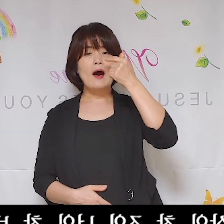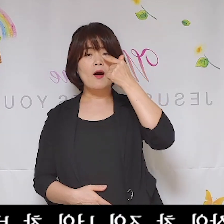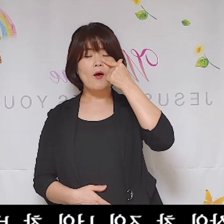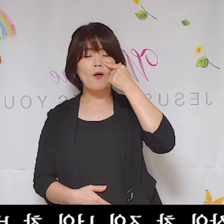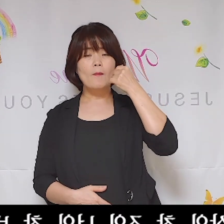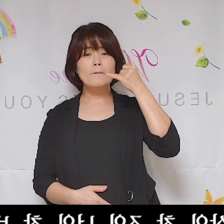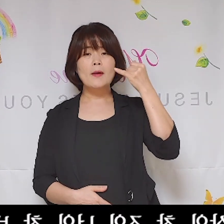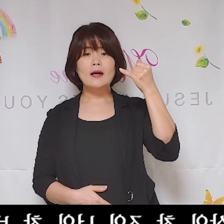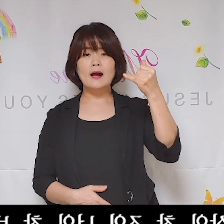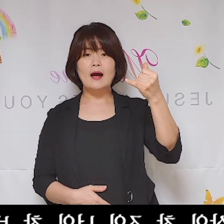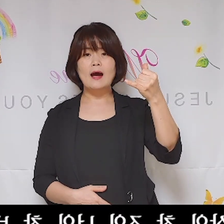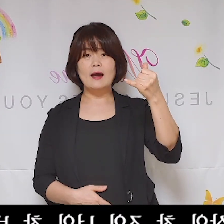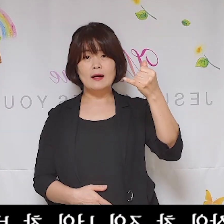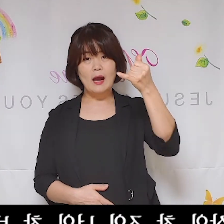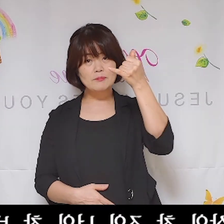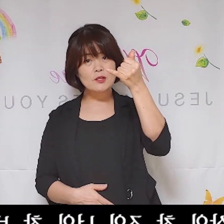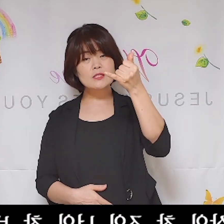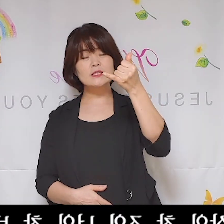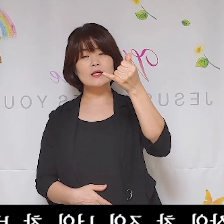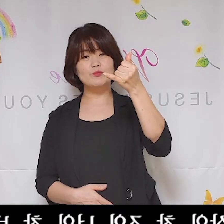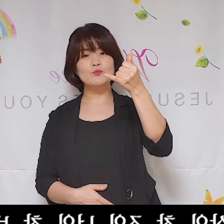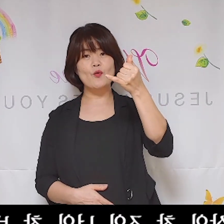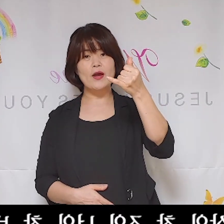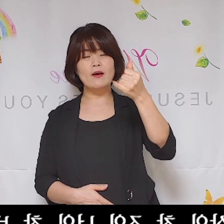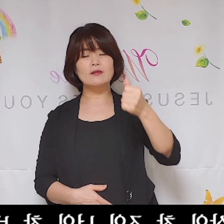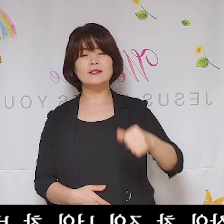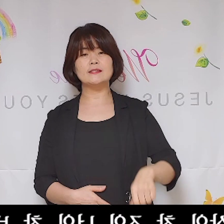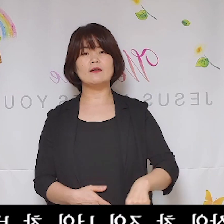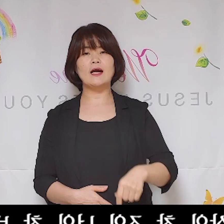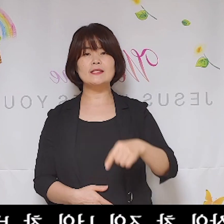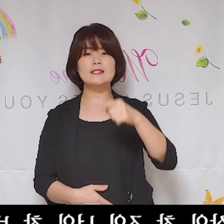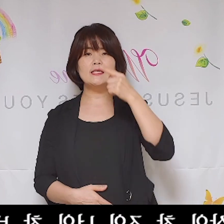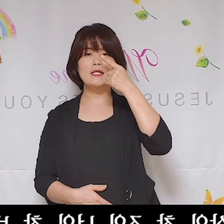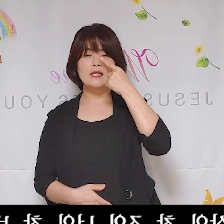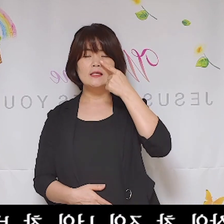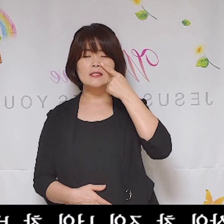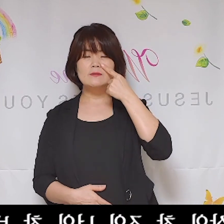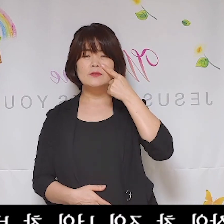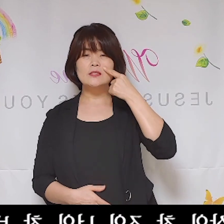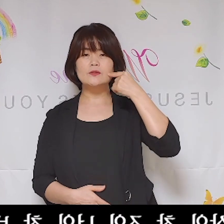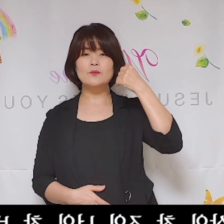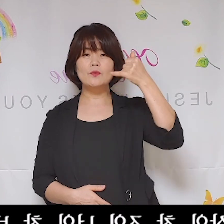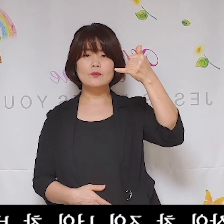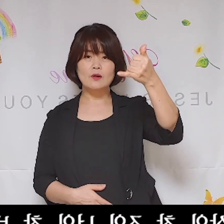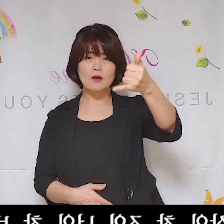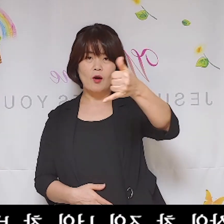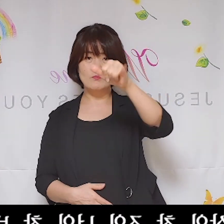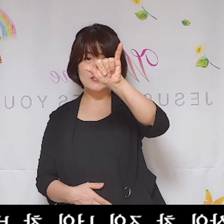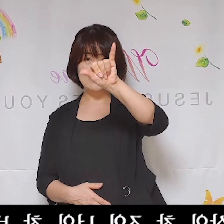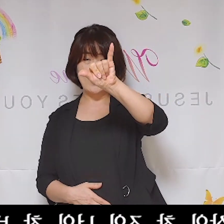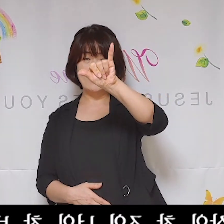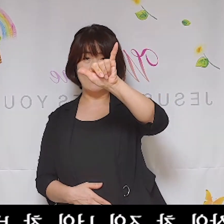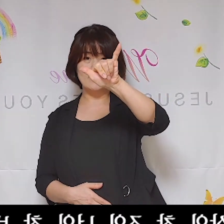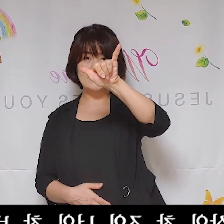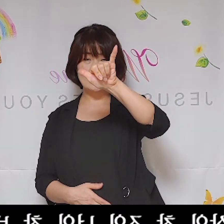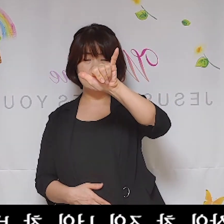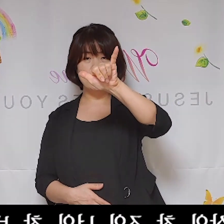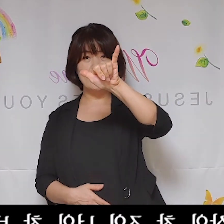아빠와 엄마가 합쳐진 게 부모예요. 그래서 같이 찝으시고 엄지와